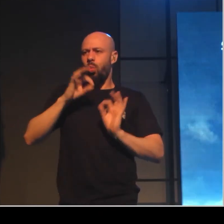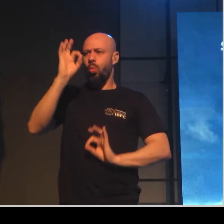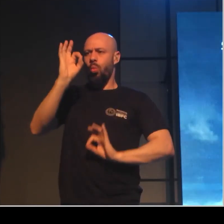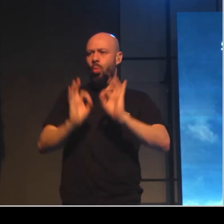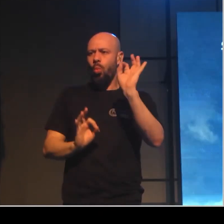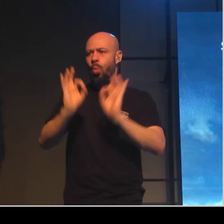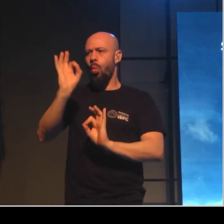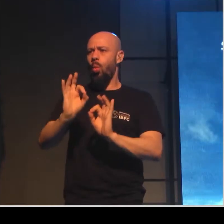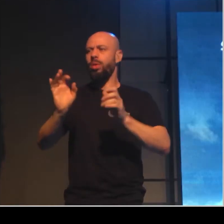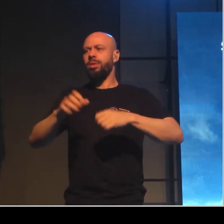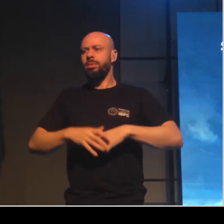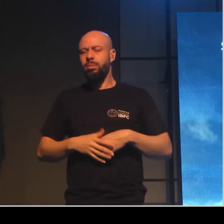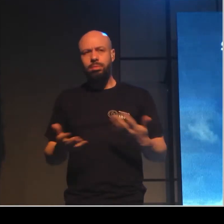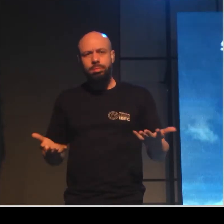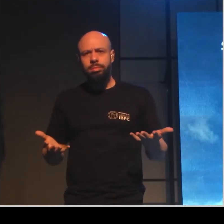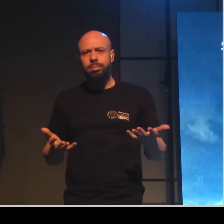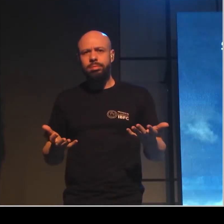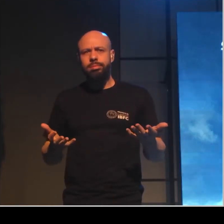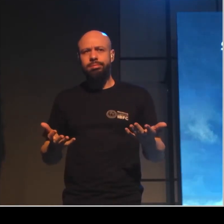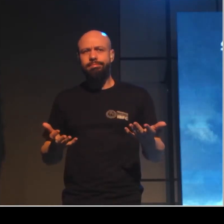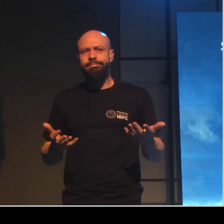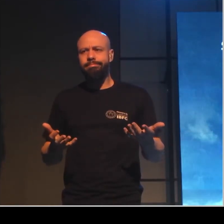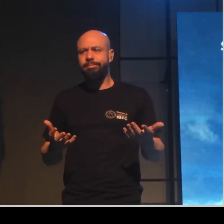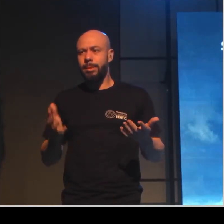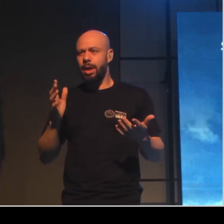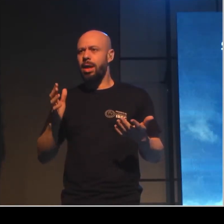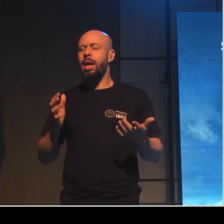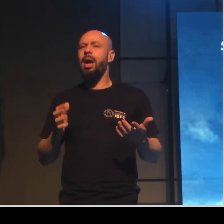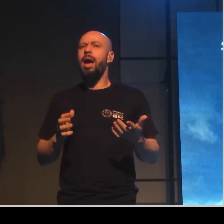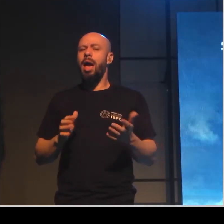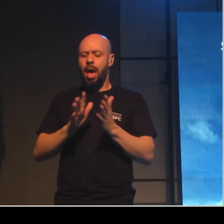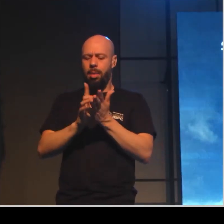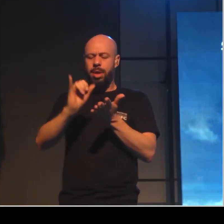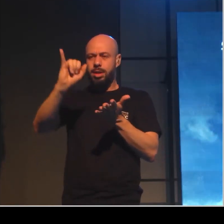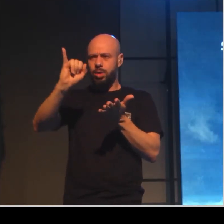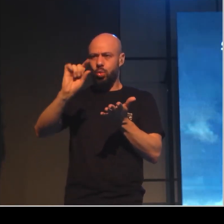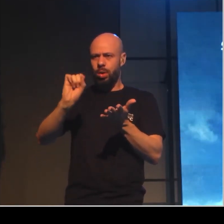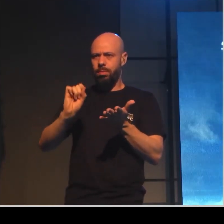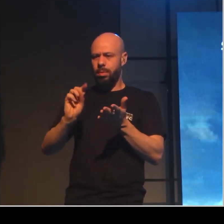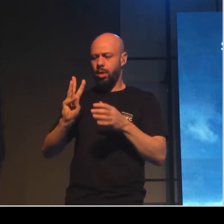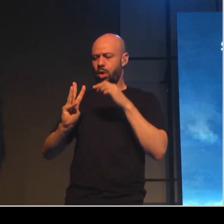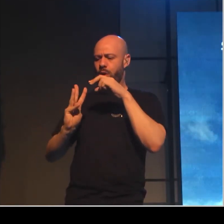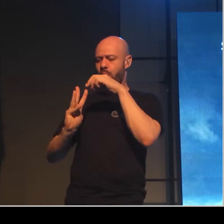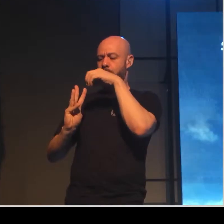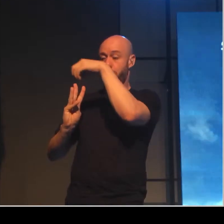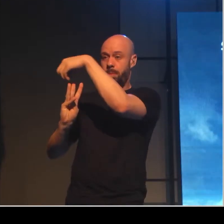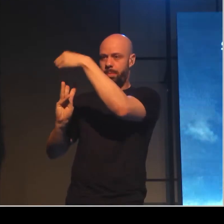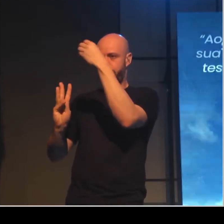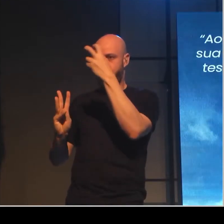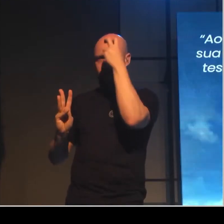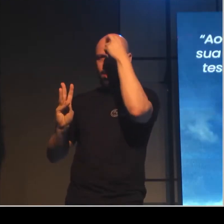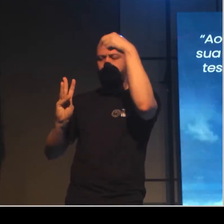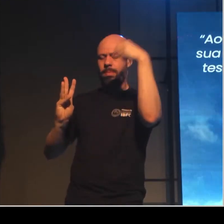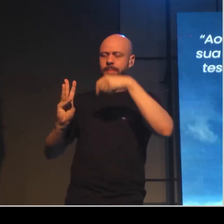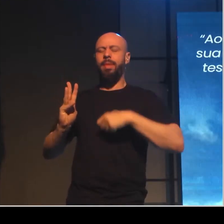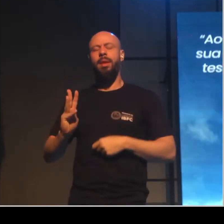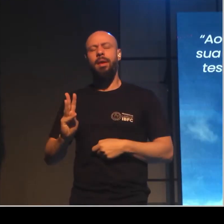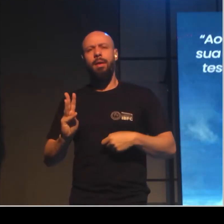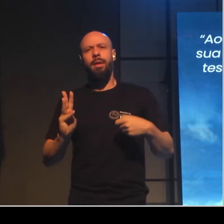para aquilo que é inevitável. Vejam o que a Bíblia diz a respeito dos magos. Aqui já não é mais